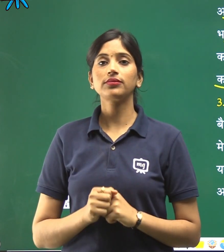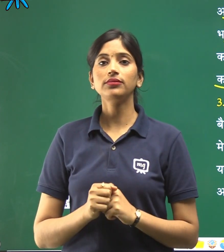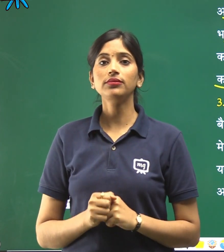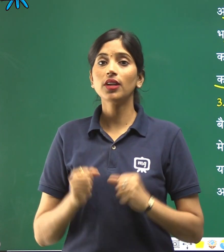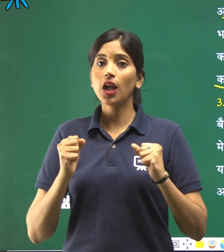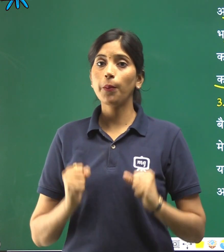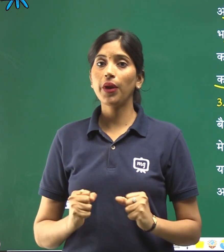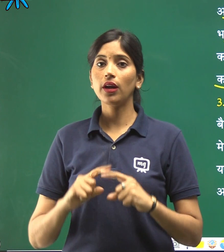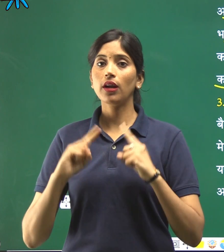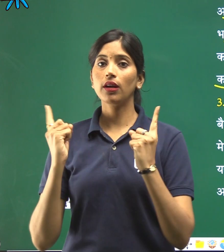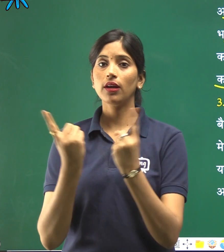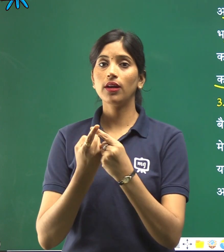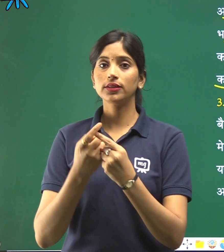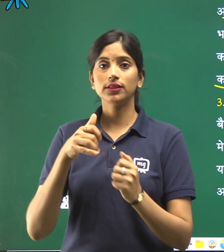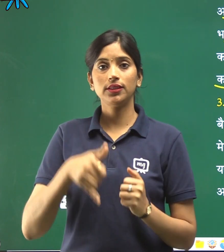बैठक कक्ष है।